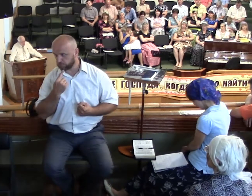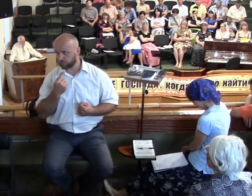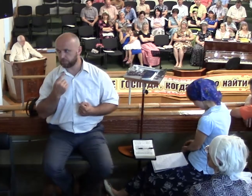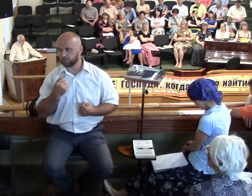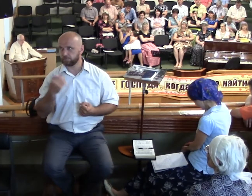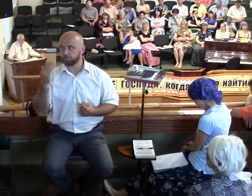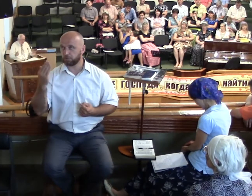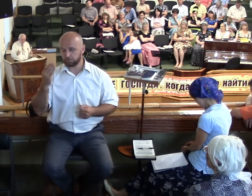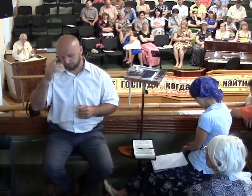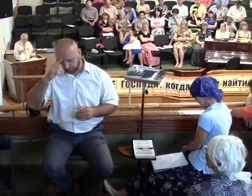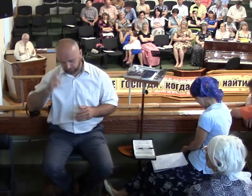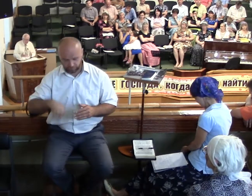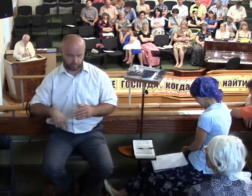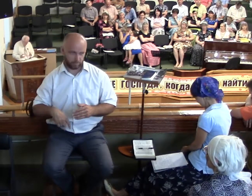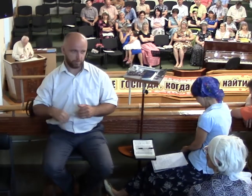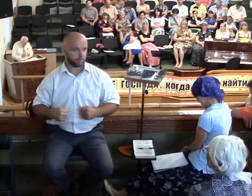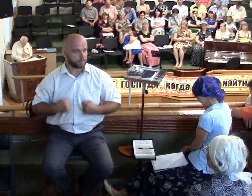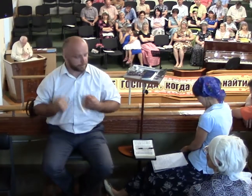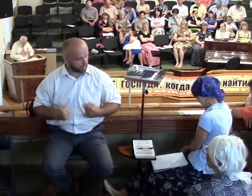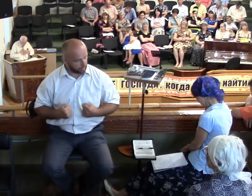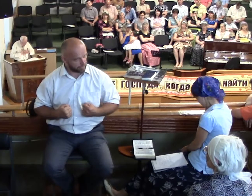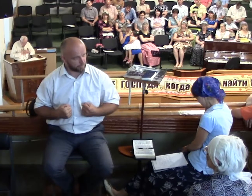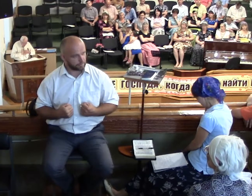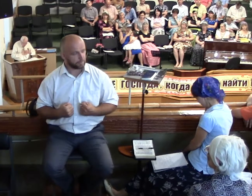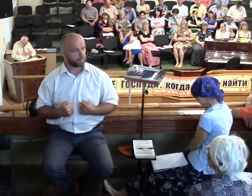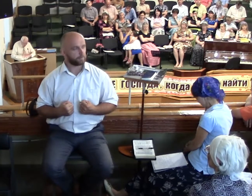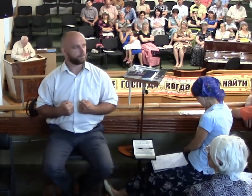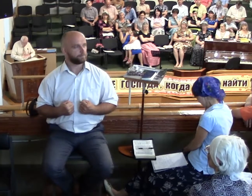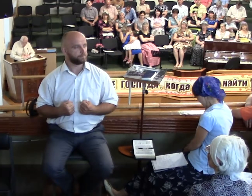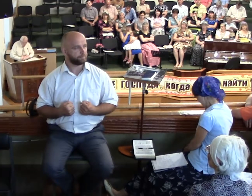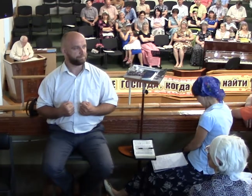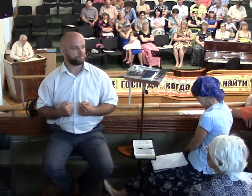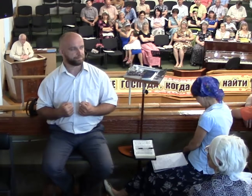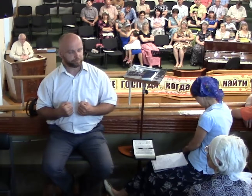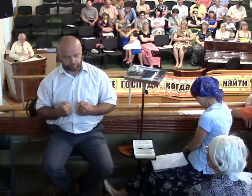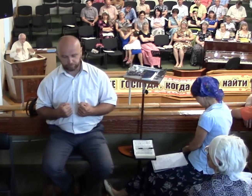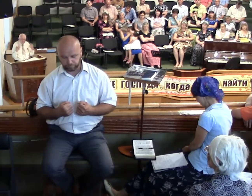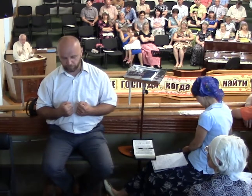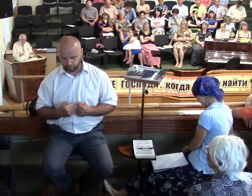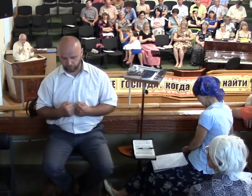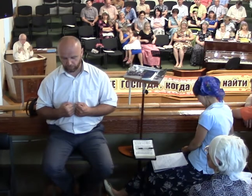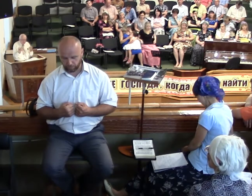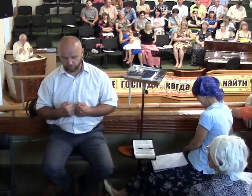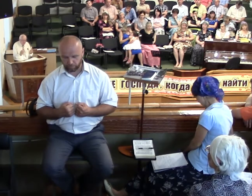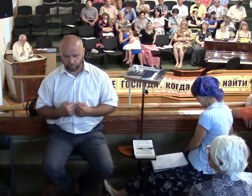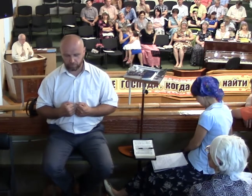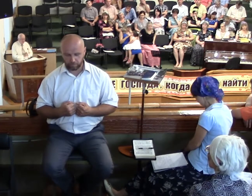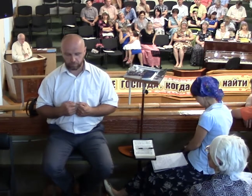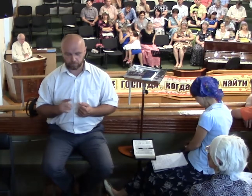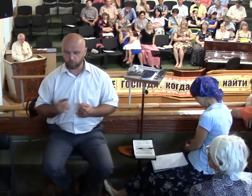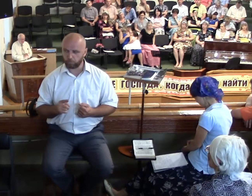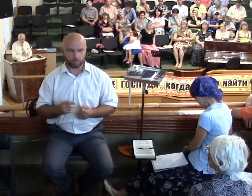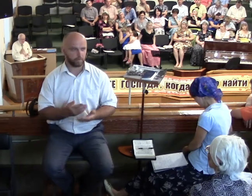Друзья дорогие, мы сегодня с вами читаем, старайтесь иметь мир со всем и святость, без